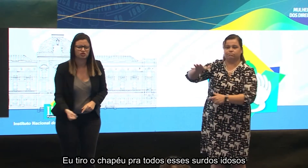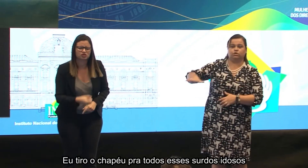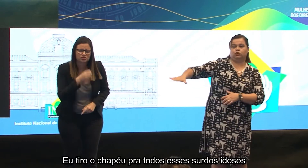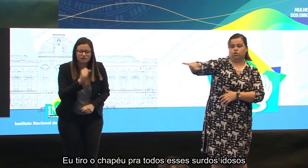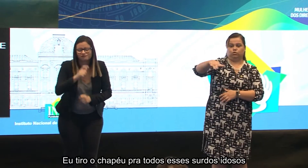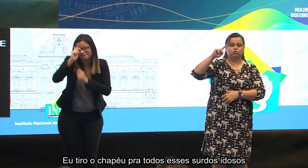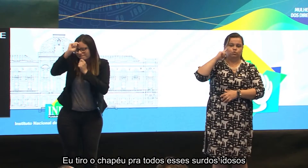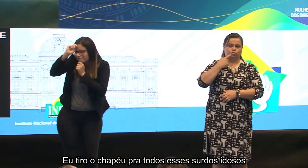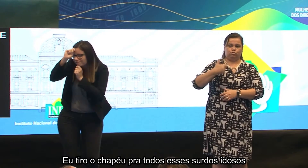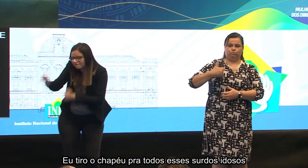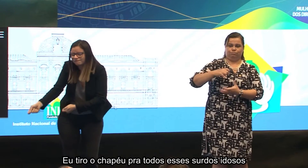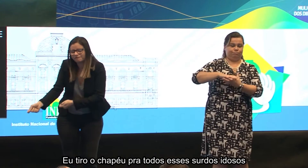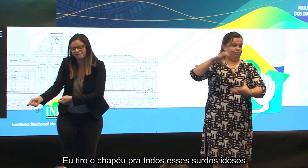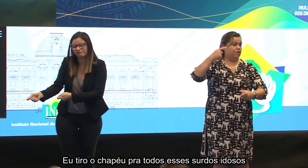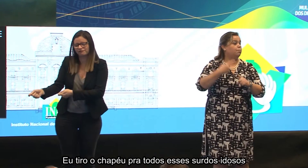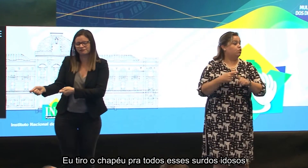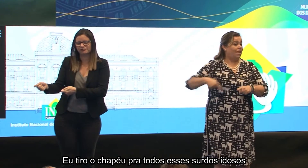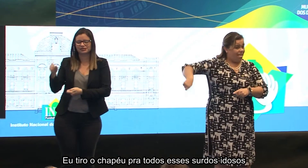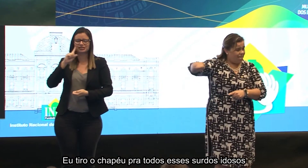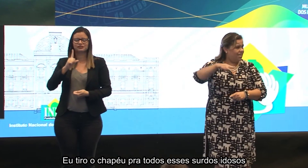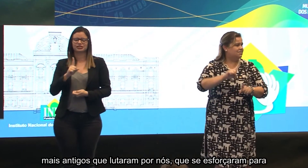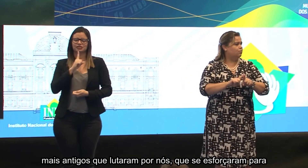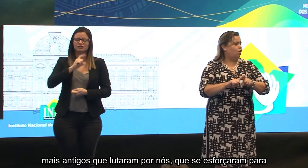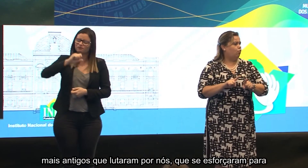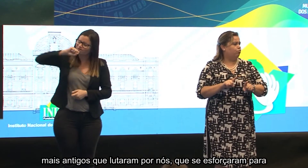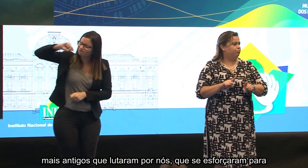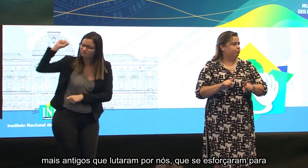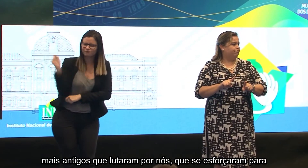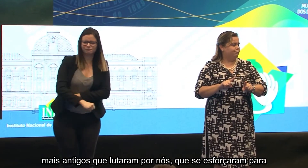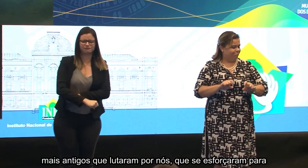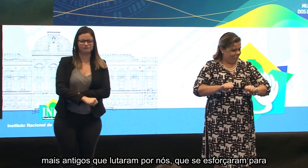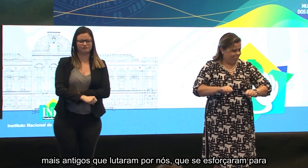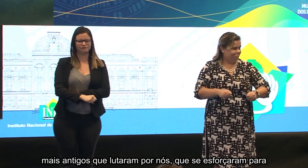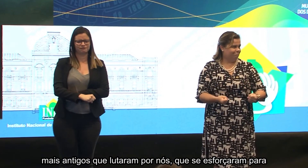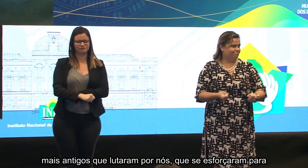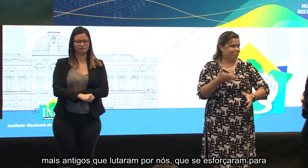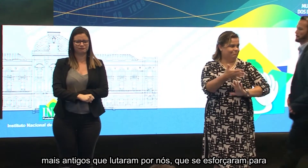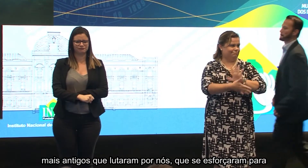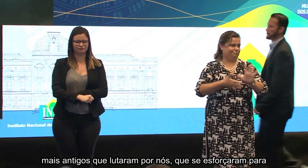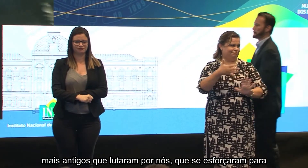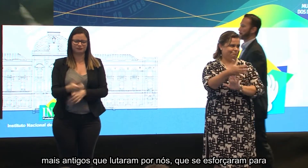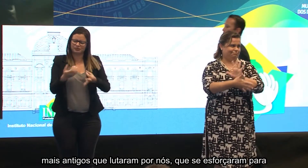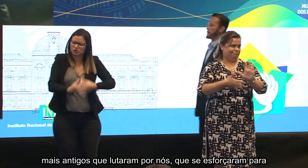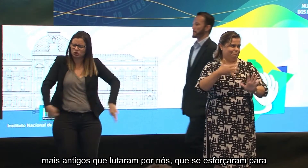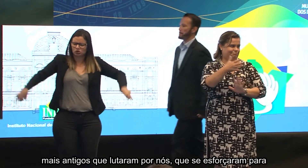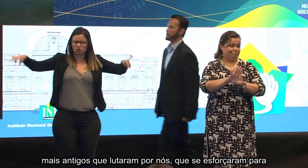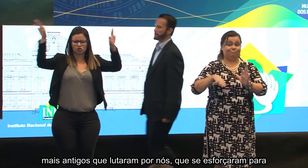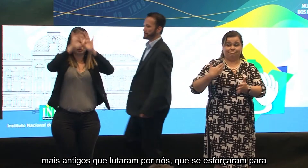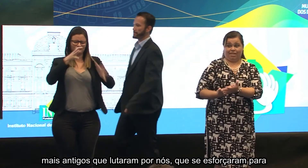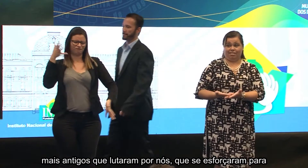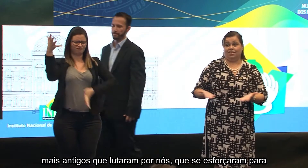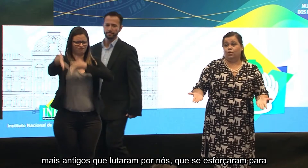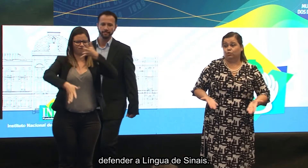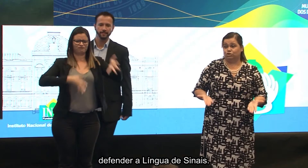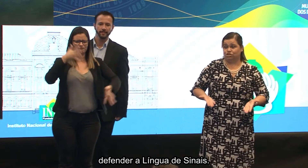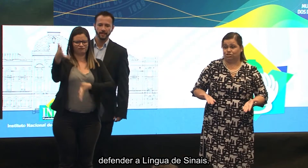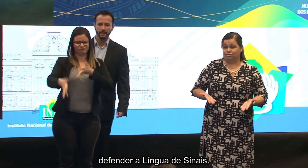tiro o chapéu para todos esses surdos idosos, mais antigos, que lutaram por nós, que se esforçaram para defender a língua de